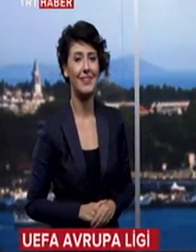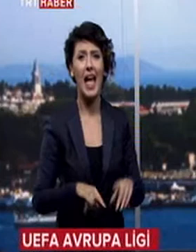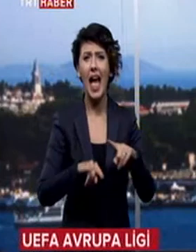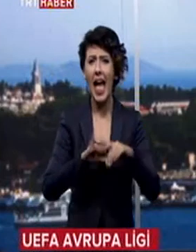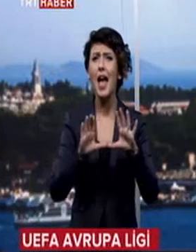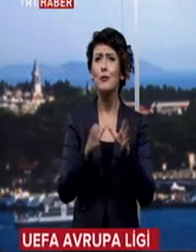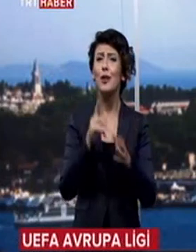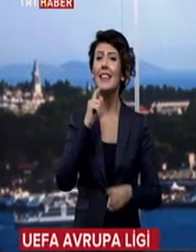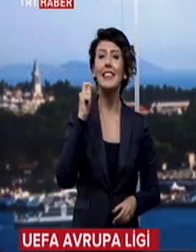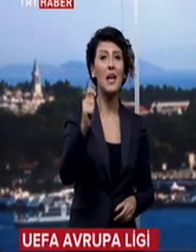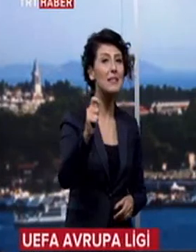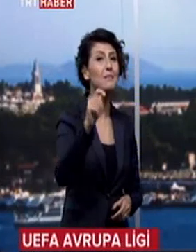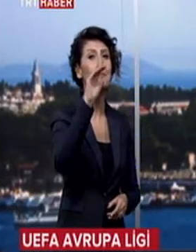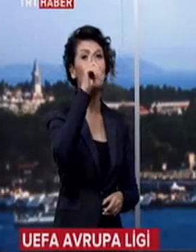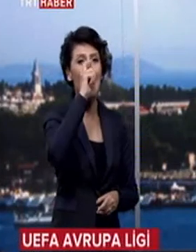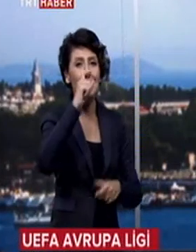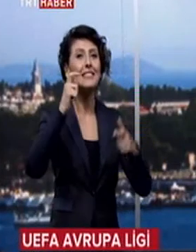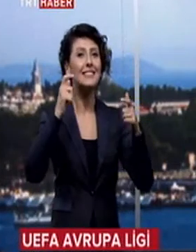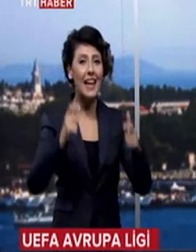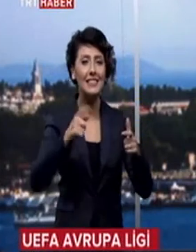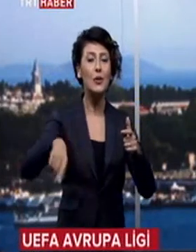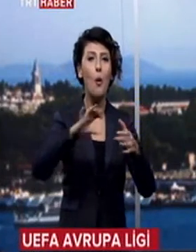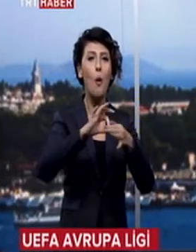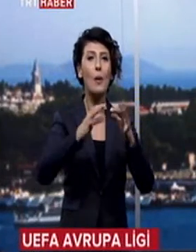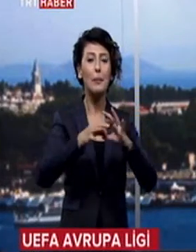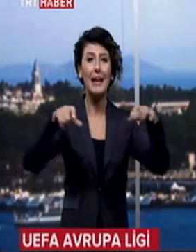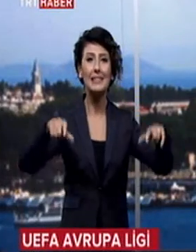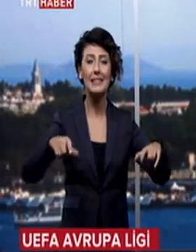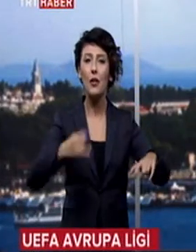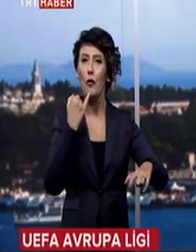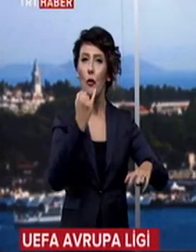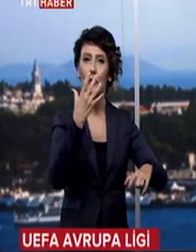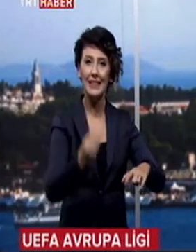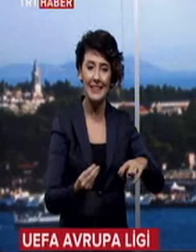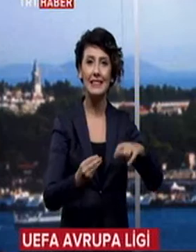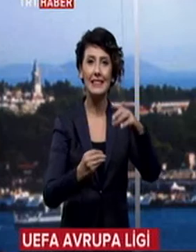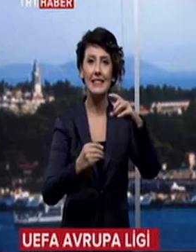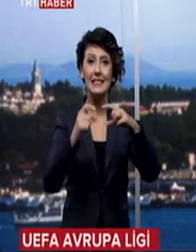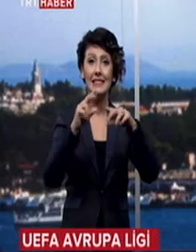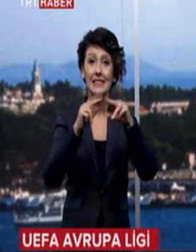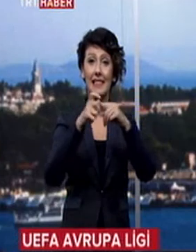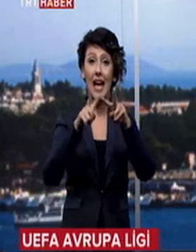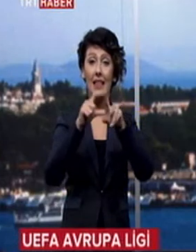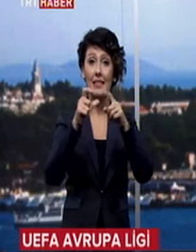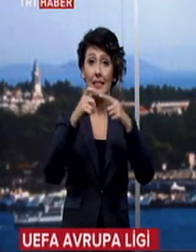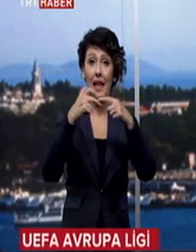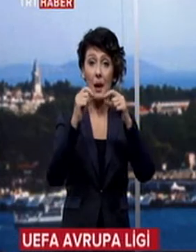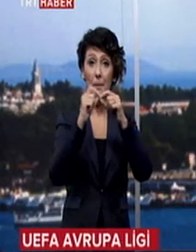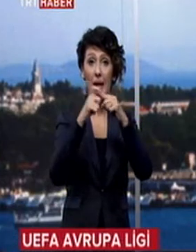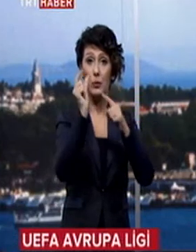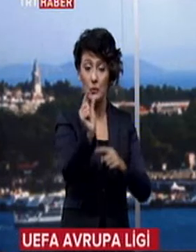H grubundaki temsilcimiz Beşiktaş'ta Olimpiyat Stadında konuk ettiği